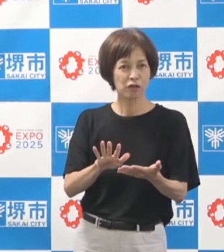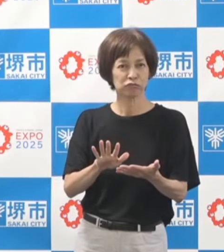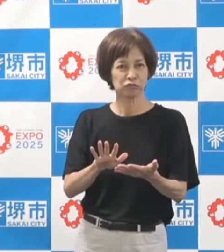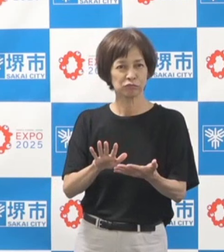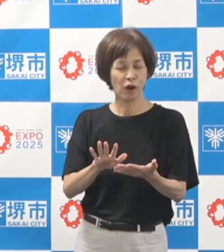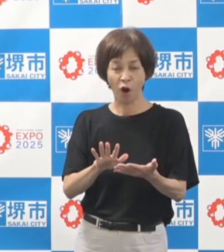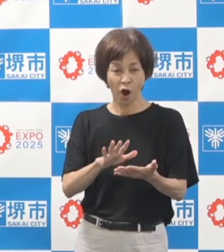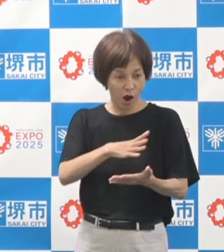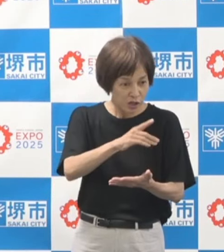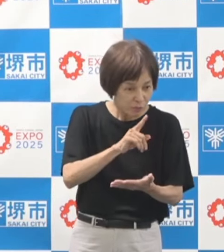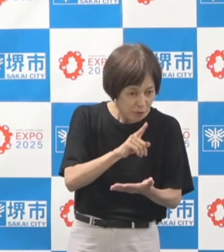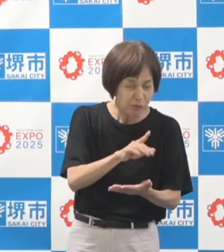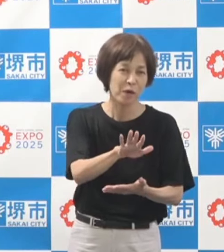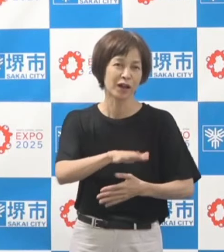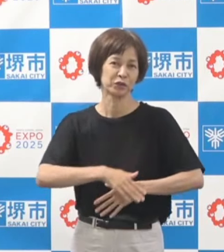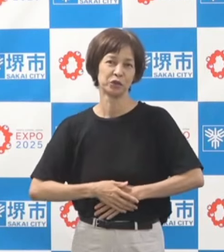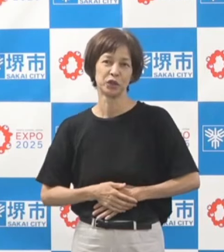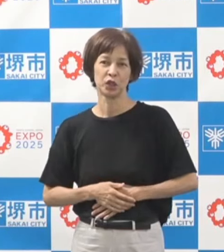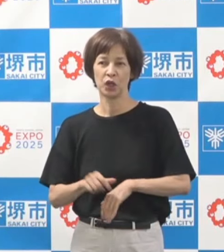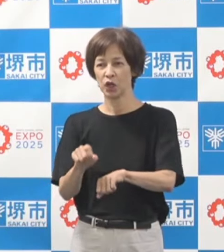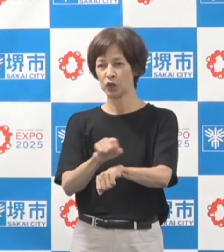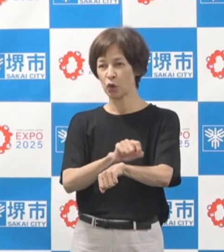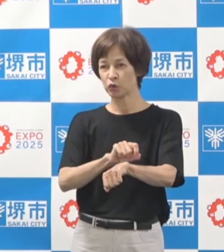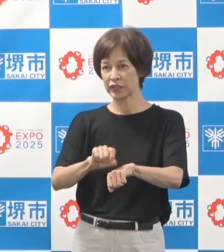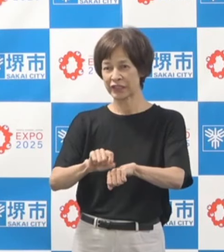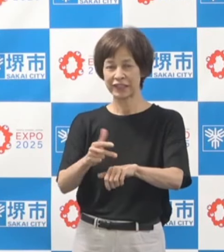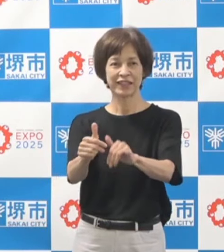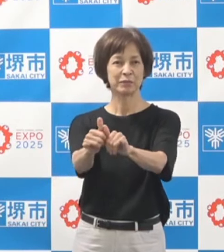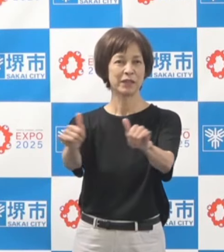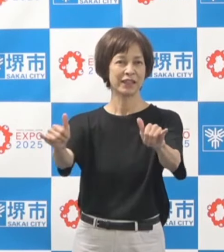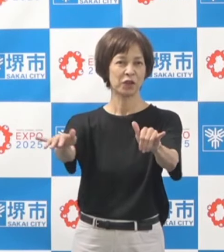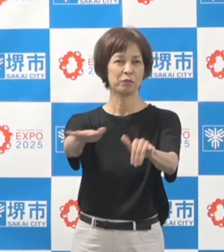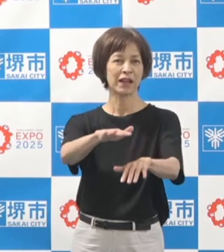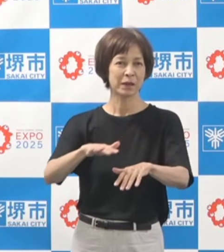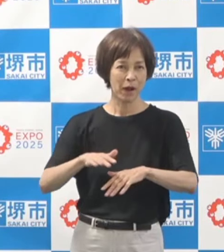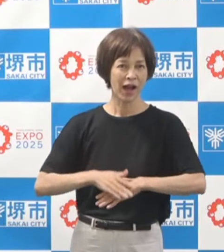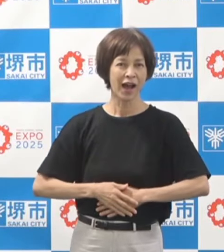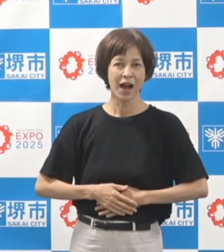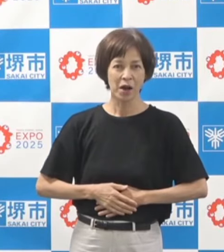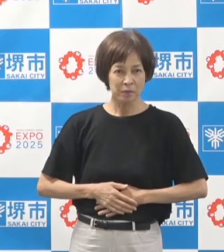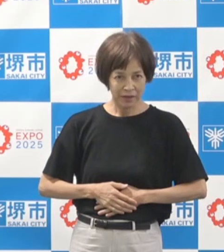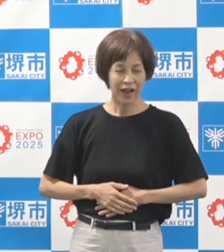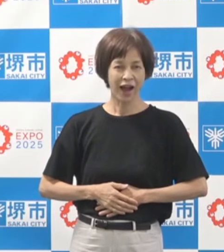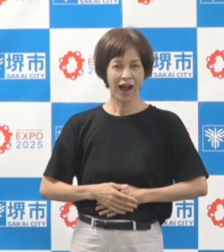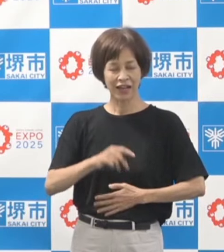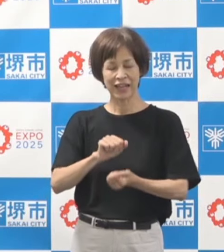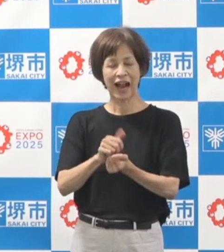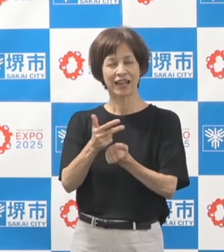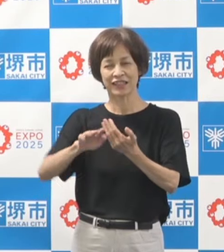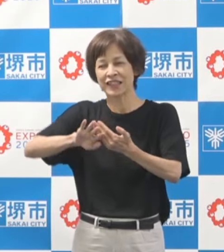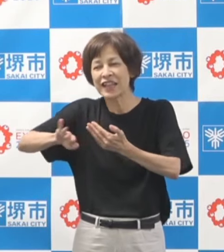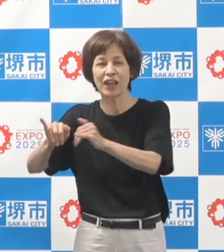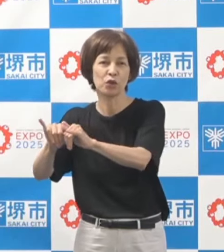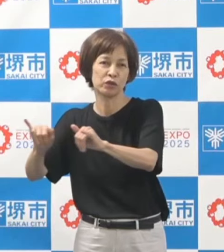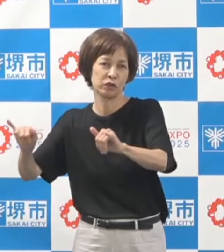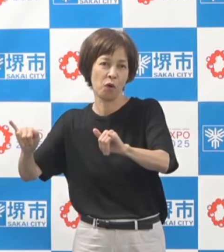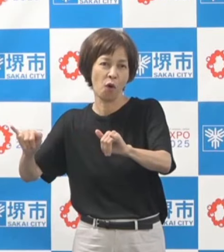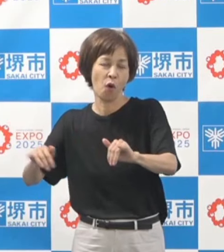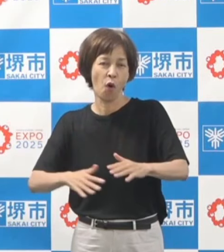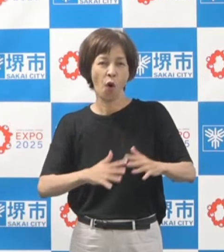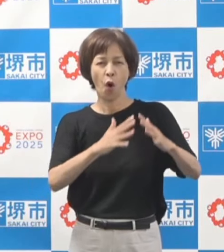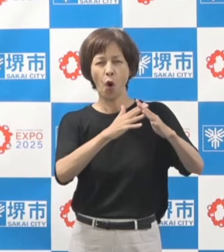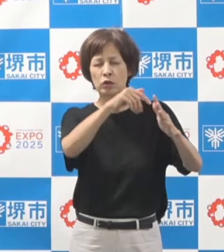でない内容もあります。特に市民の皆さん、また市会の方でもですね、なかなか宮内庁に残